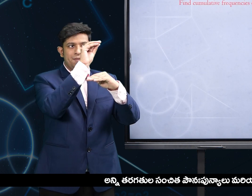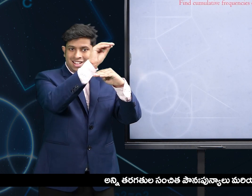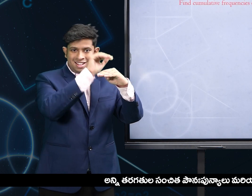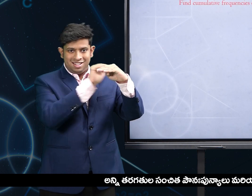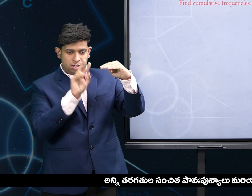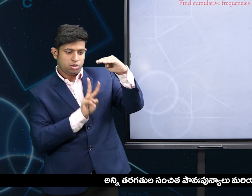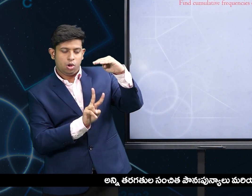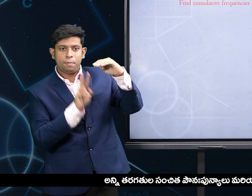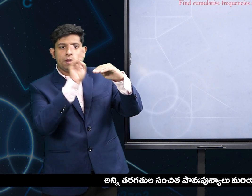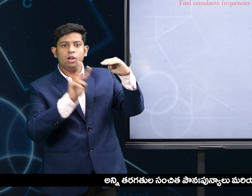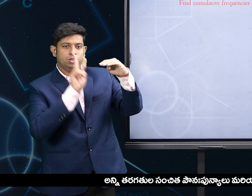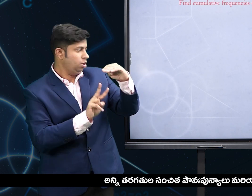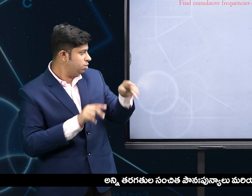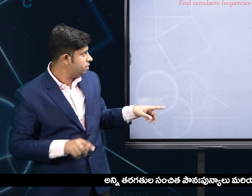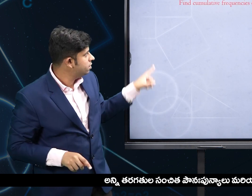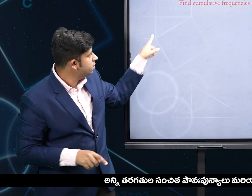విలువను కనుగొనండి.